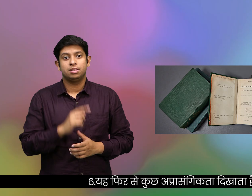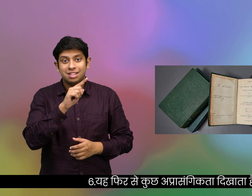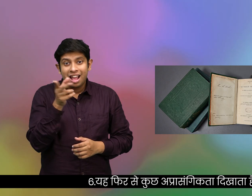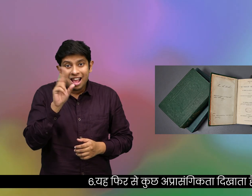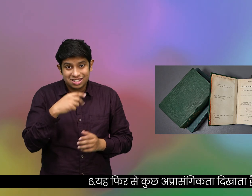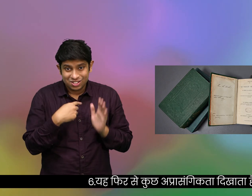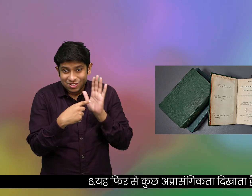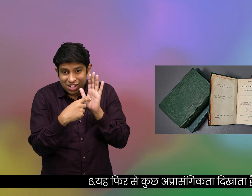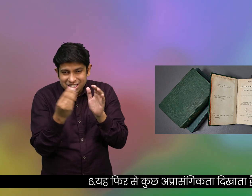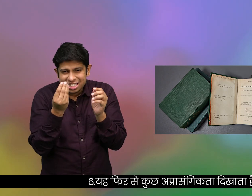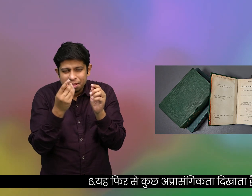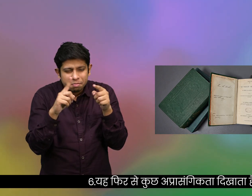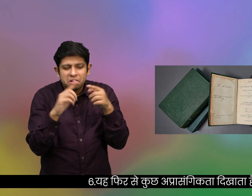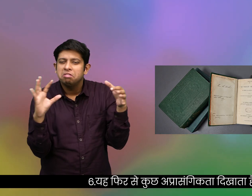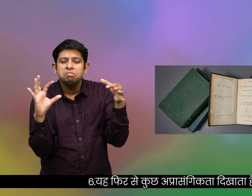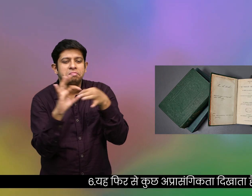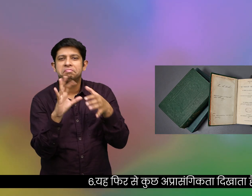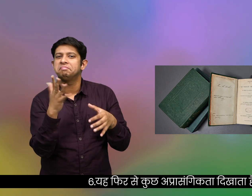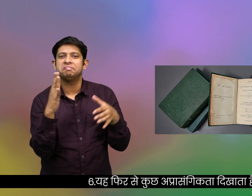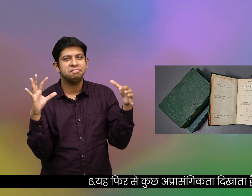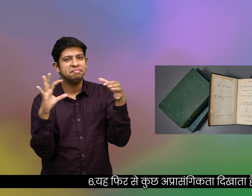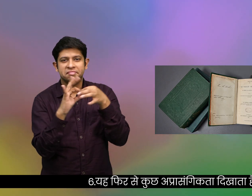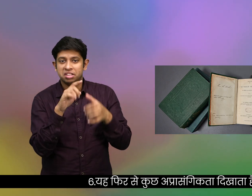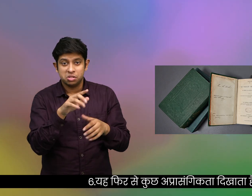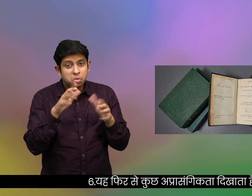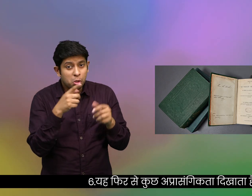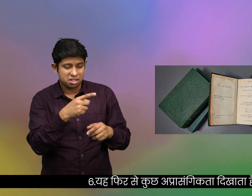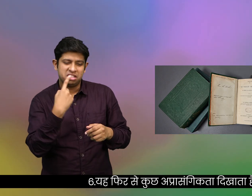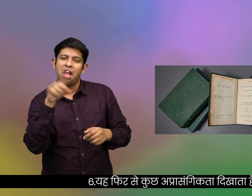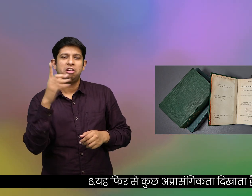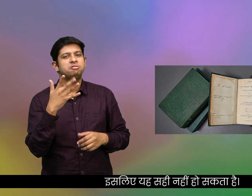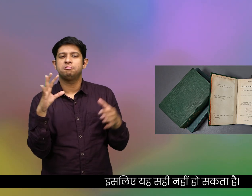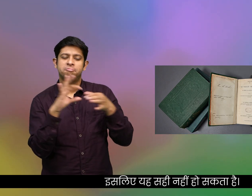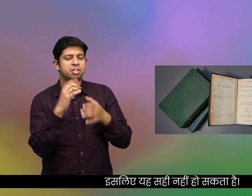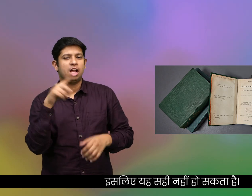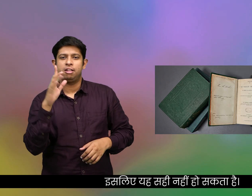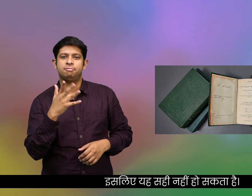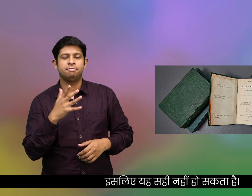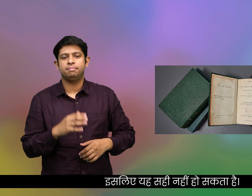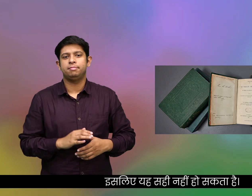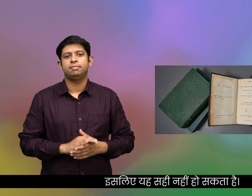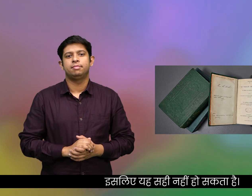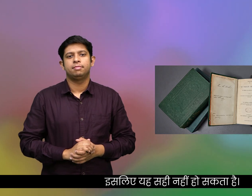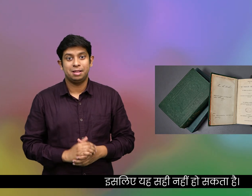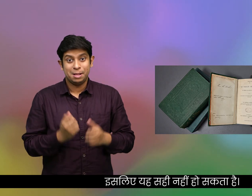छठा, यह फिर से कुछ अप्रासंगिकता दिखाता है, इसीलिए यह सही नहीं हो सकता